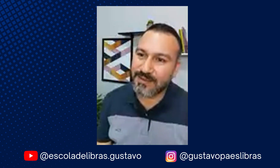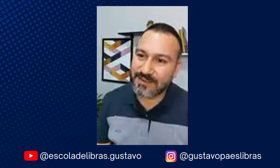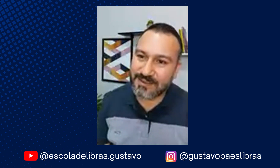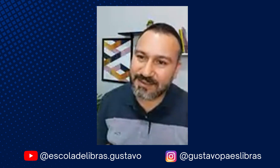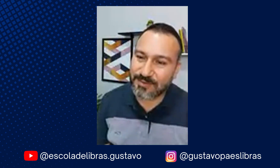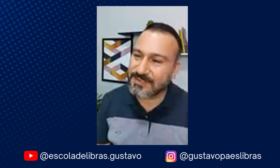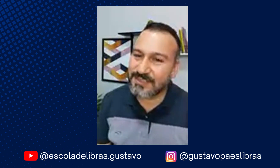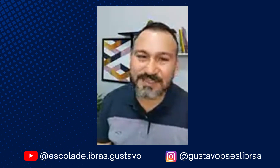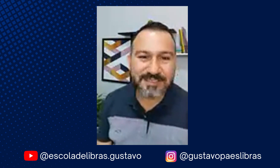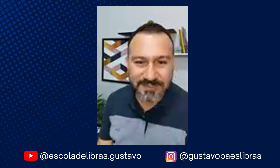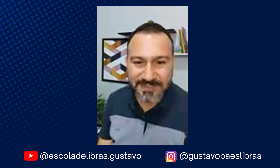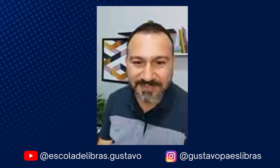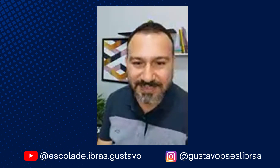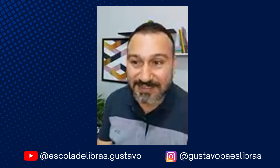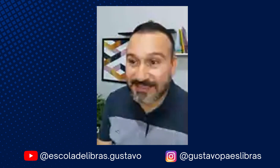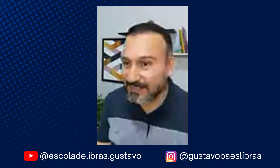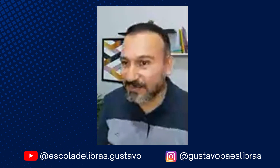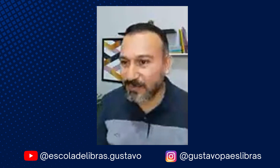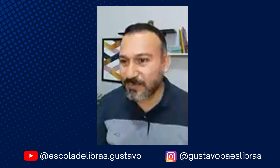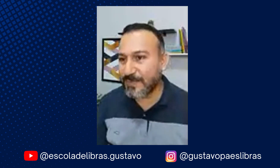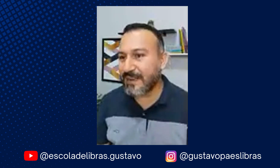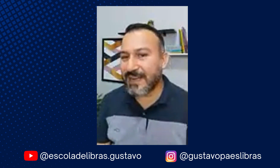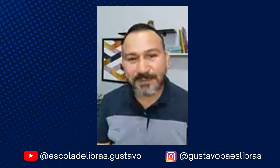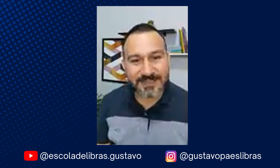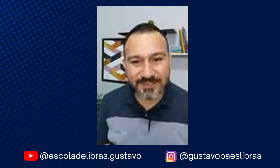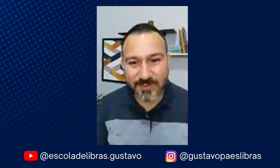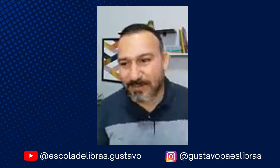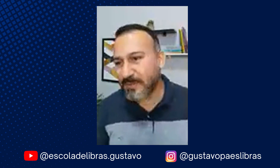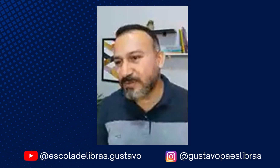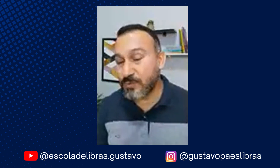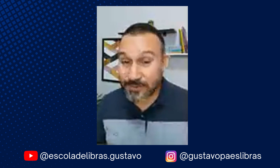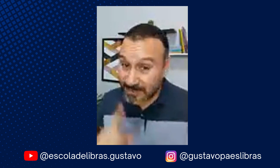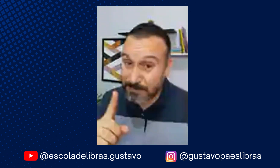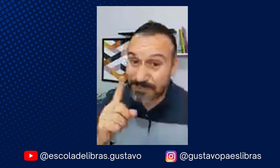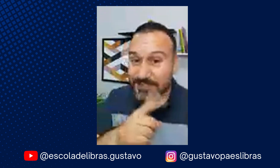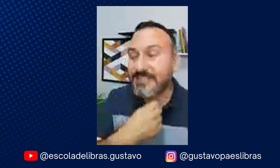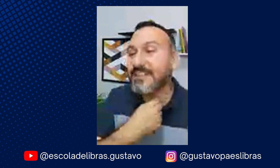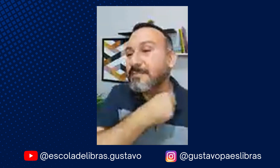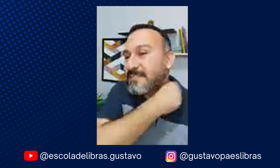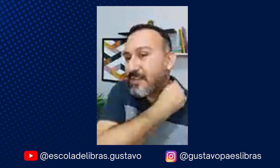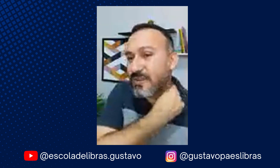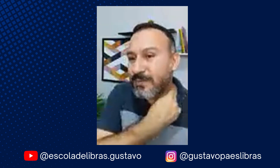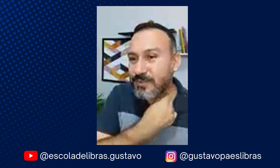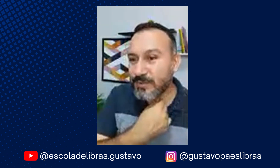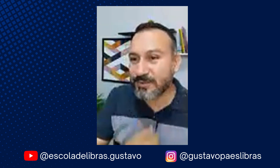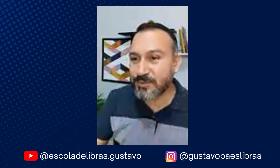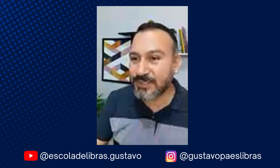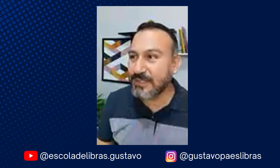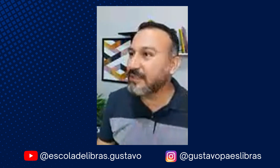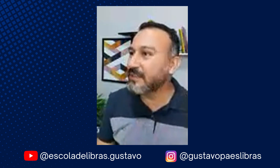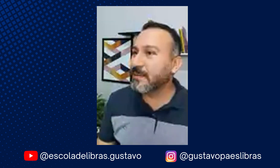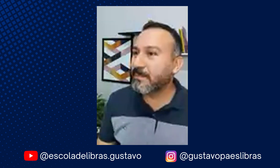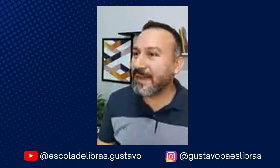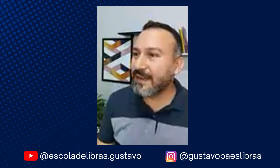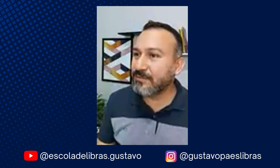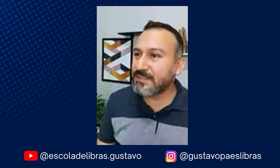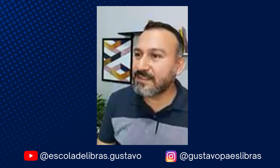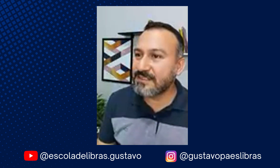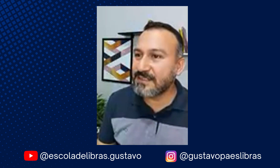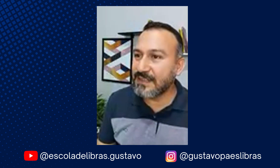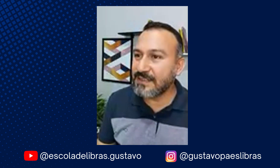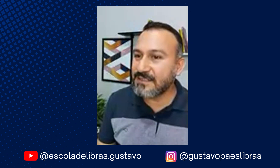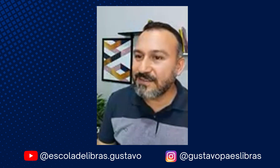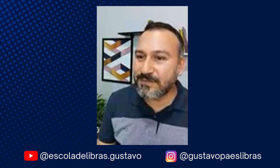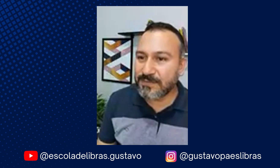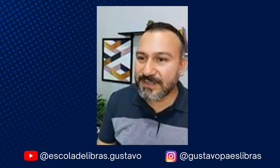disposição e com certeza você vai ter uma amizade com uma pessoa surda. Isso é importante, tá? Amizade com uma pessoa surda para